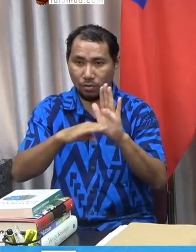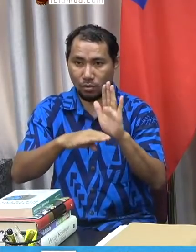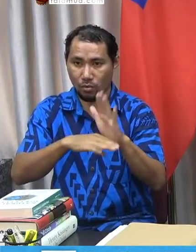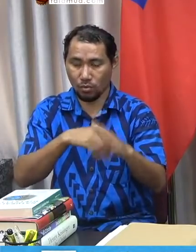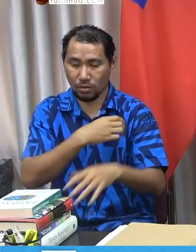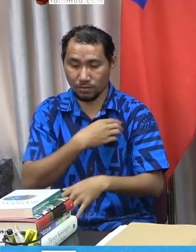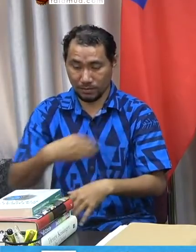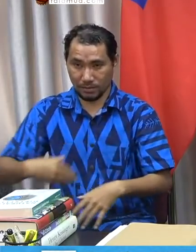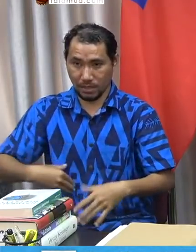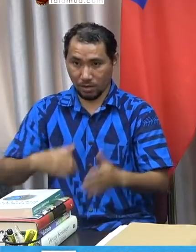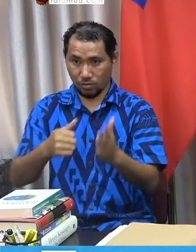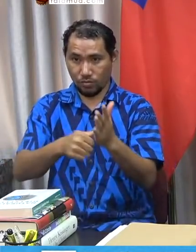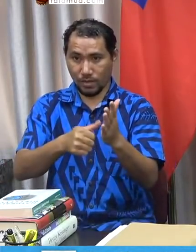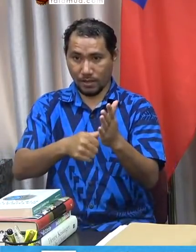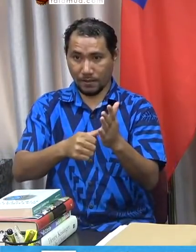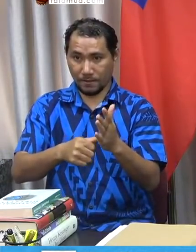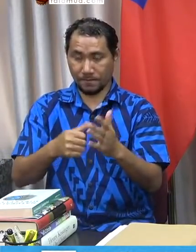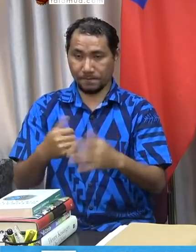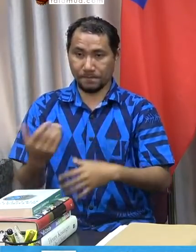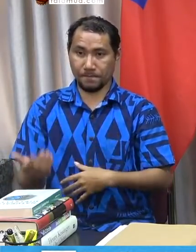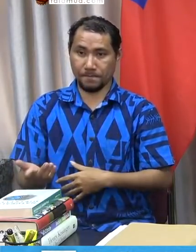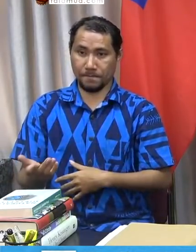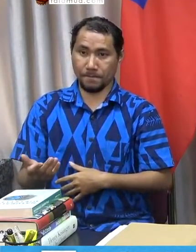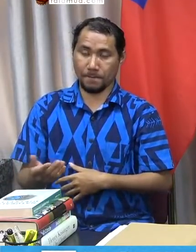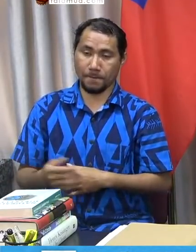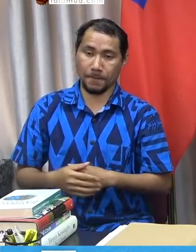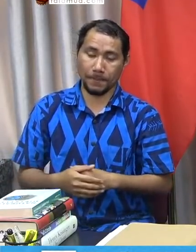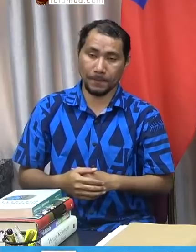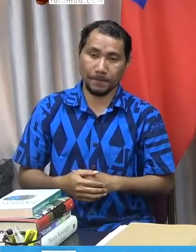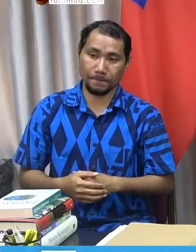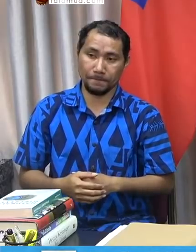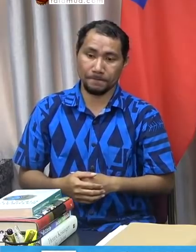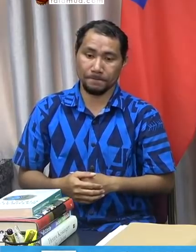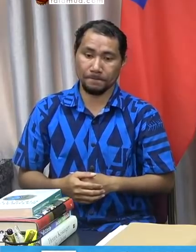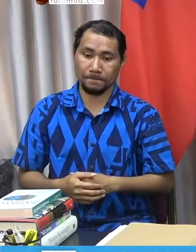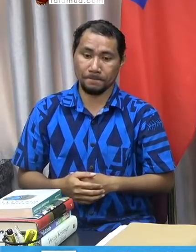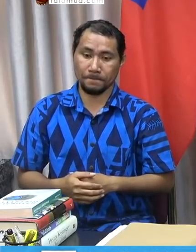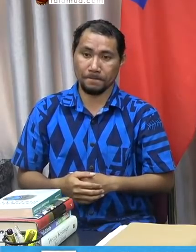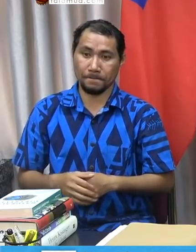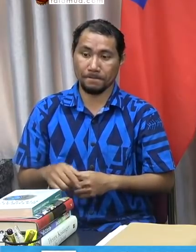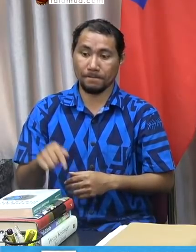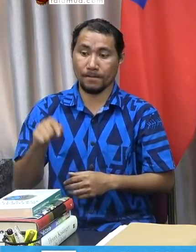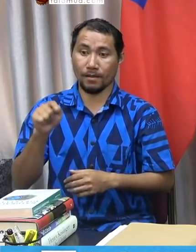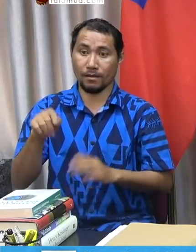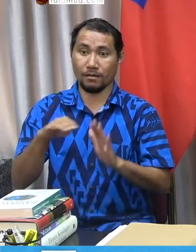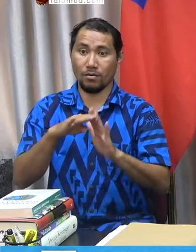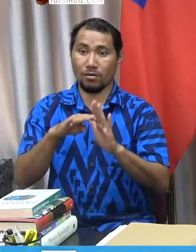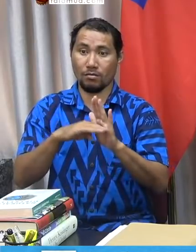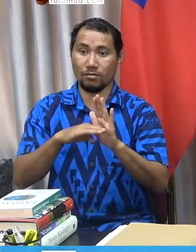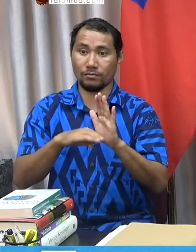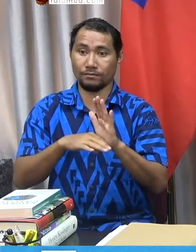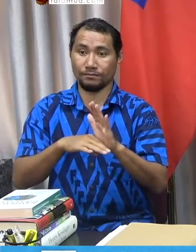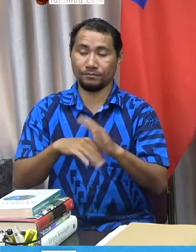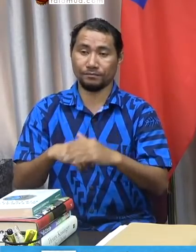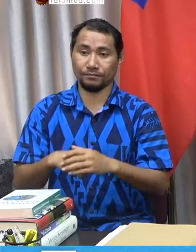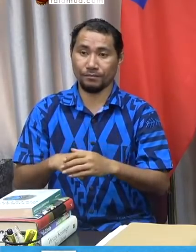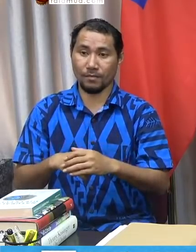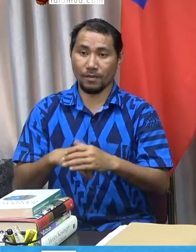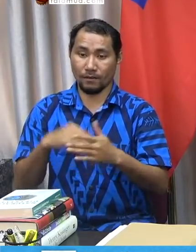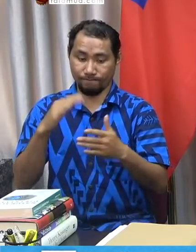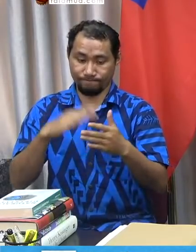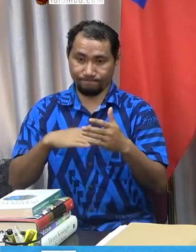minista o tupe maua ma la whonga. Mai o le nei tūla whono i lona whaitaunga